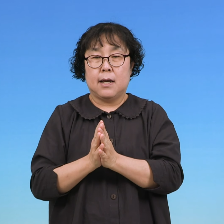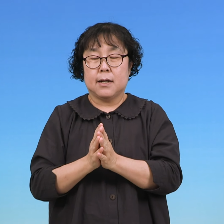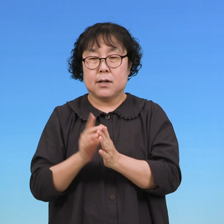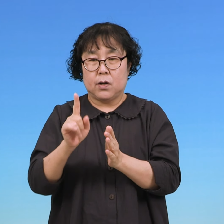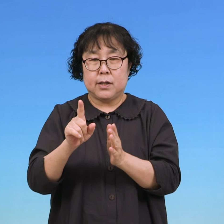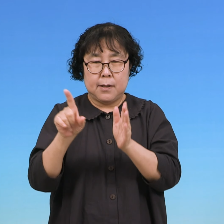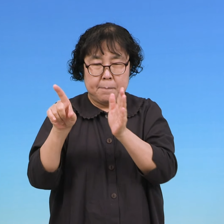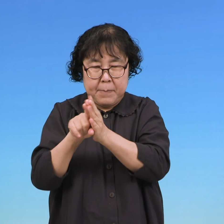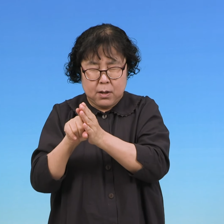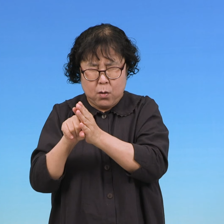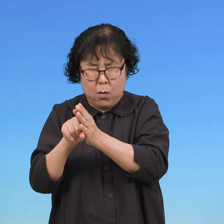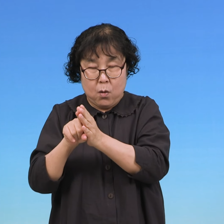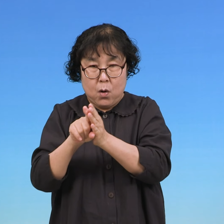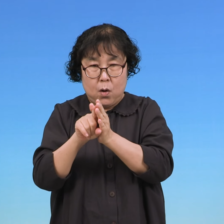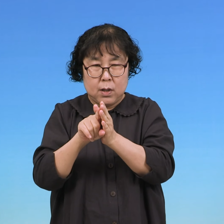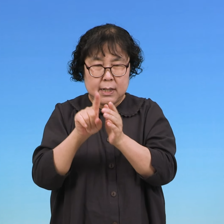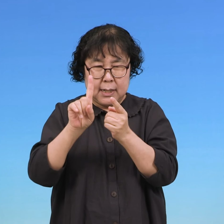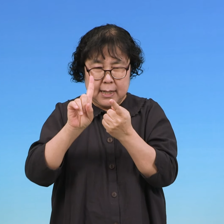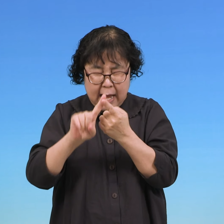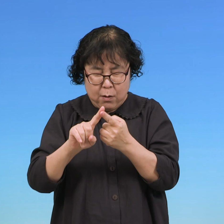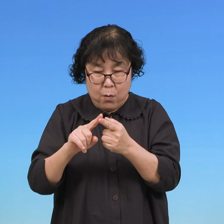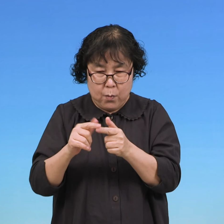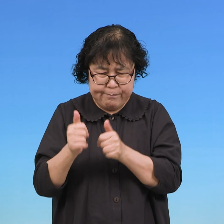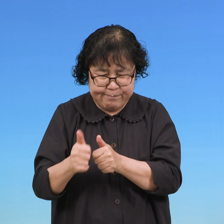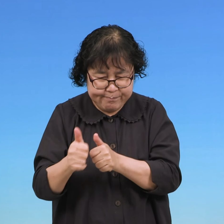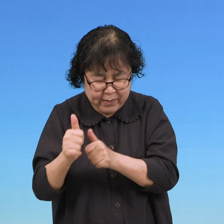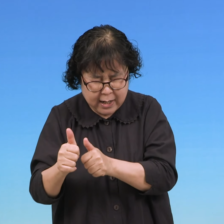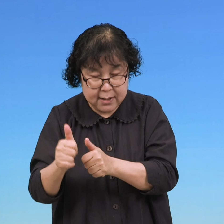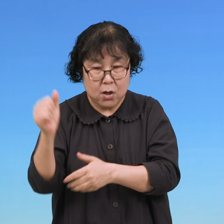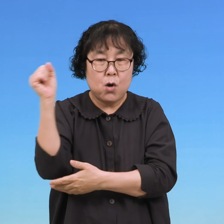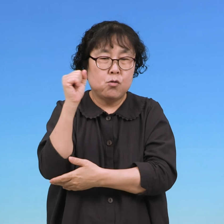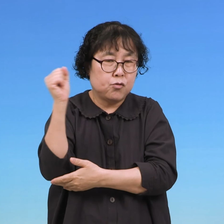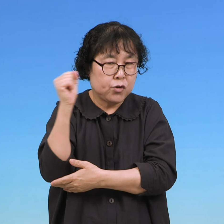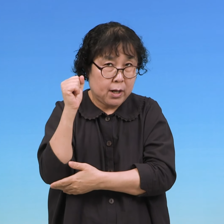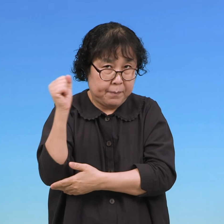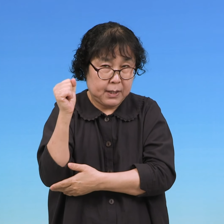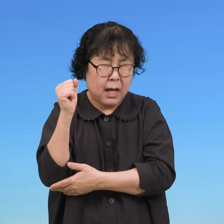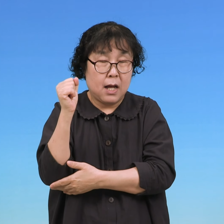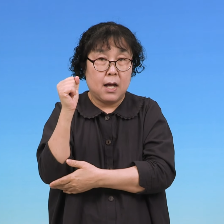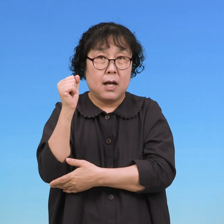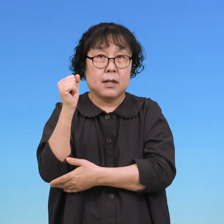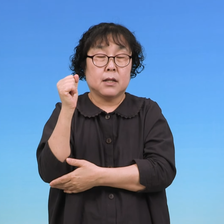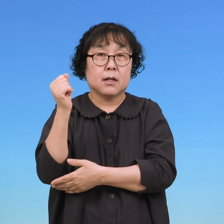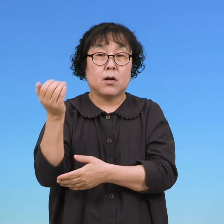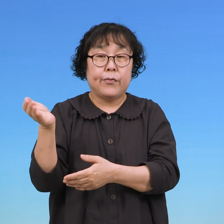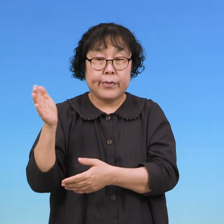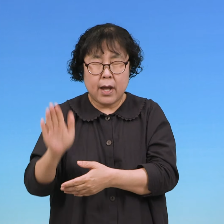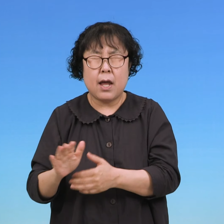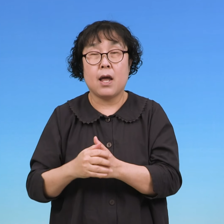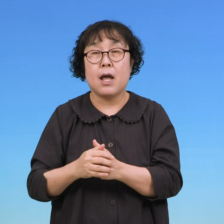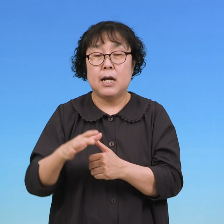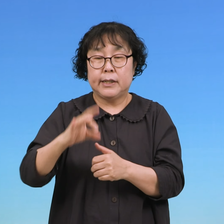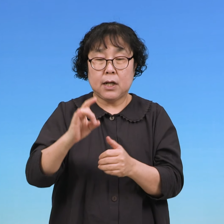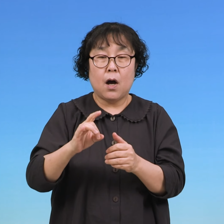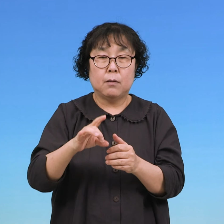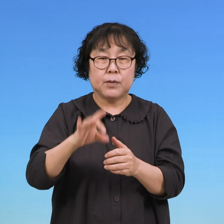관록 생기고 여러분 이거 목회도 마찬가지고 신앙생활도 똑같습니다. 오래 예수 믿은 분 저 같은